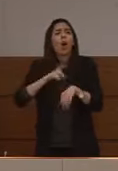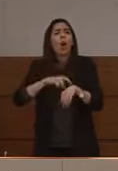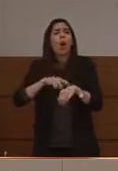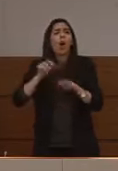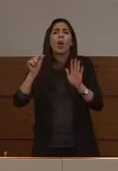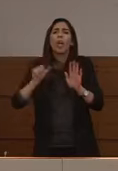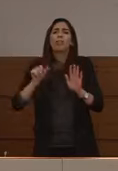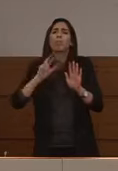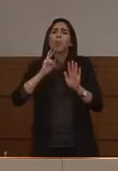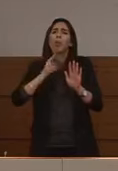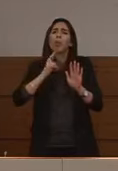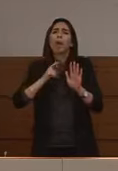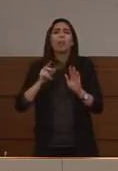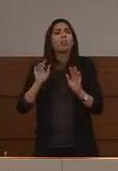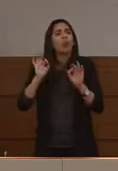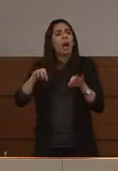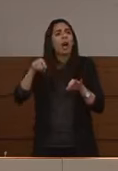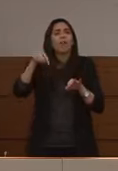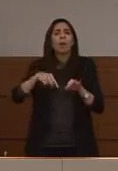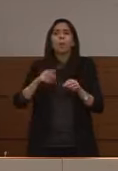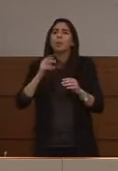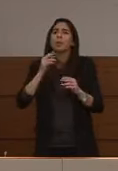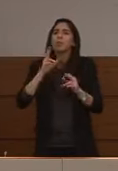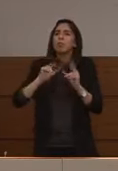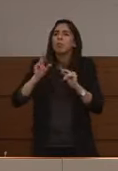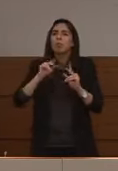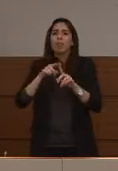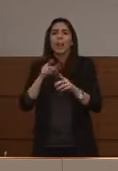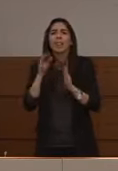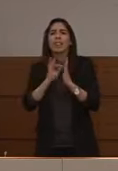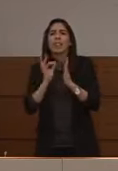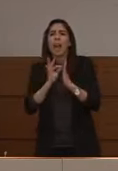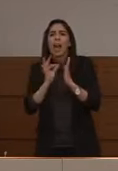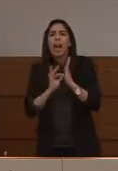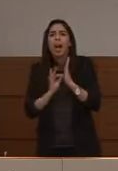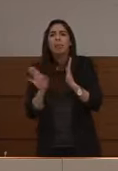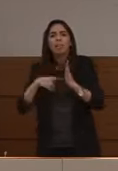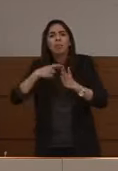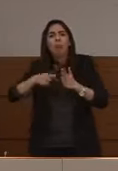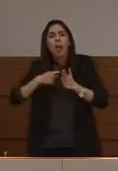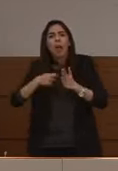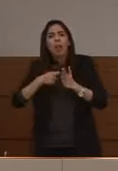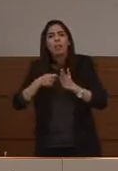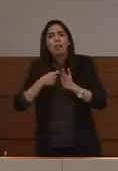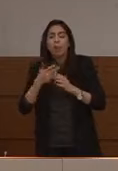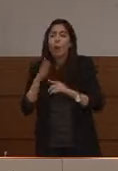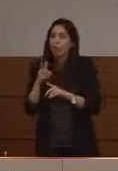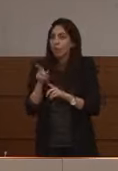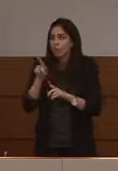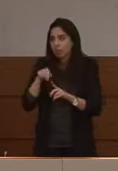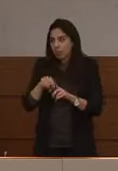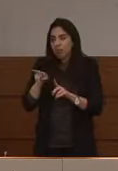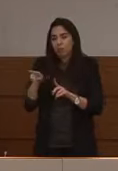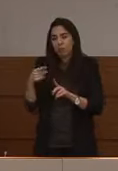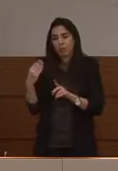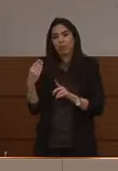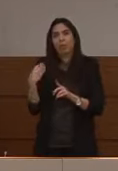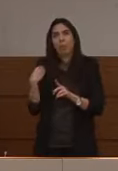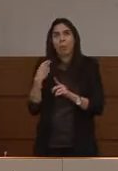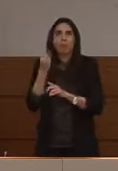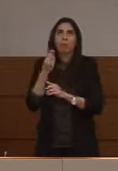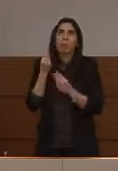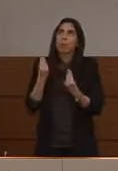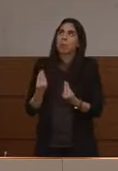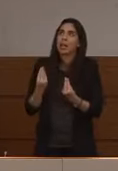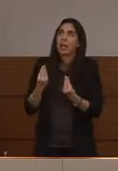parlare di questi dati se in realtà e alla domanda lei ha anche risposto dicendo forse se lo chiede anche lei perché siamo qui alle 18 a parlare di